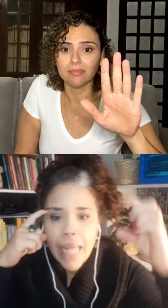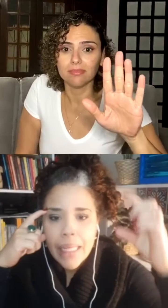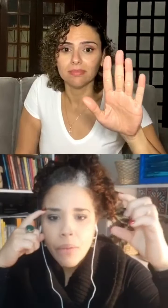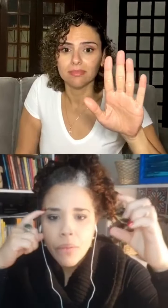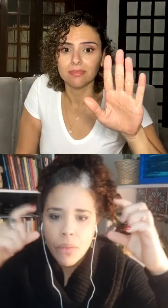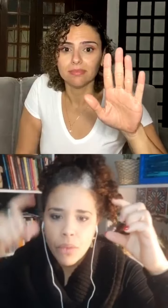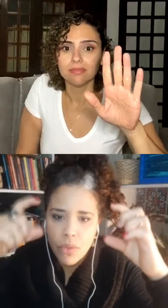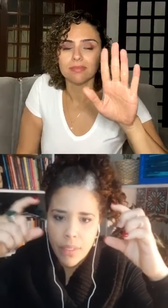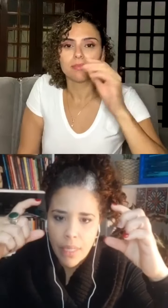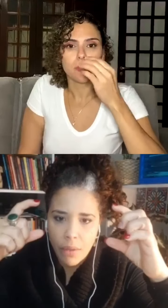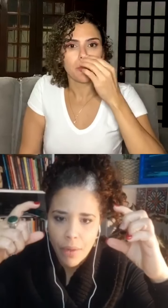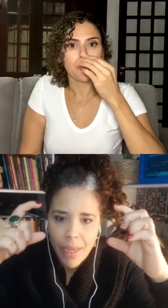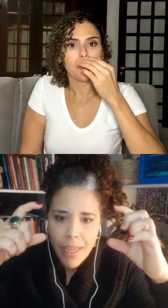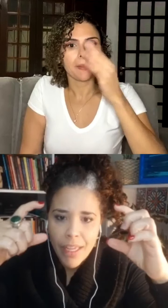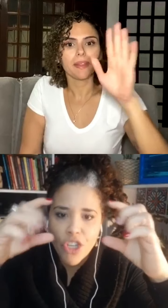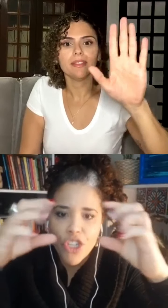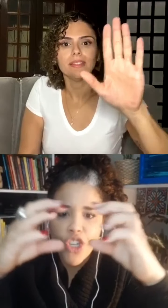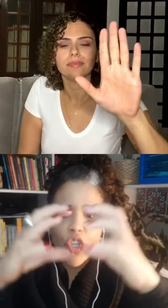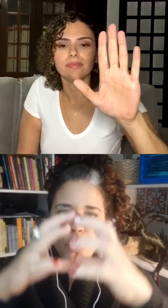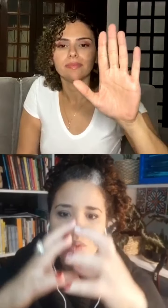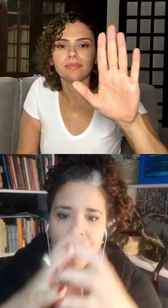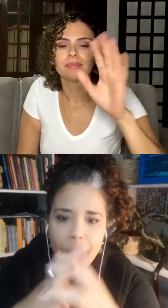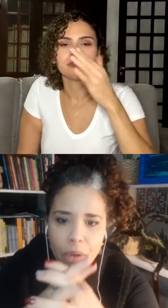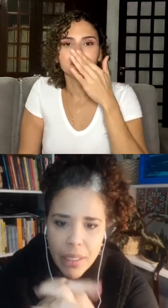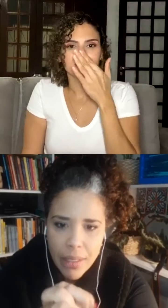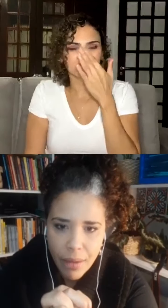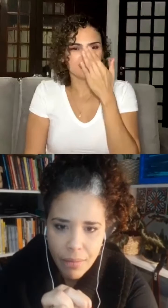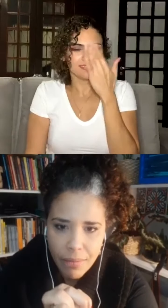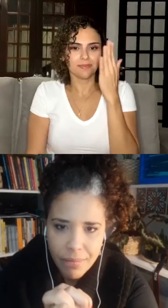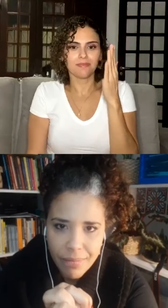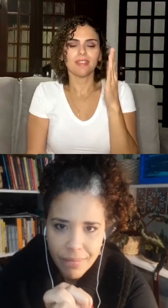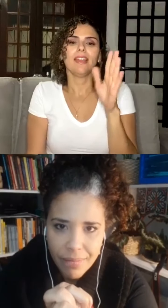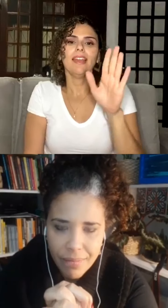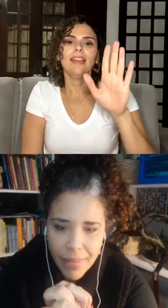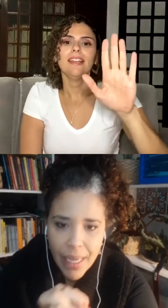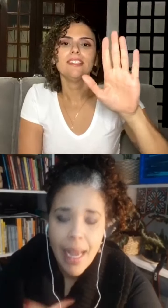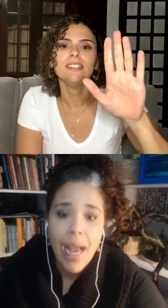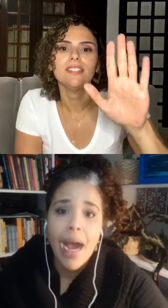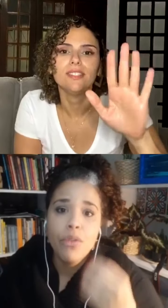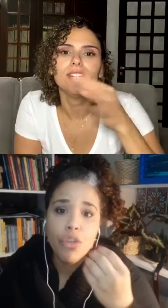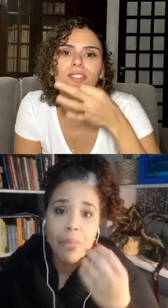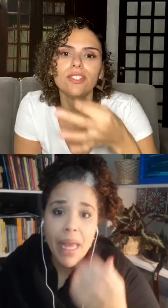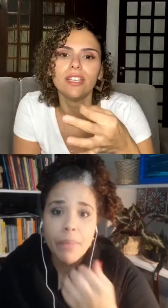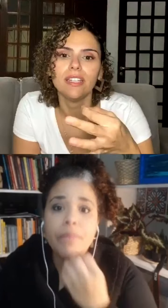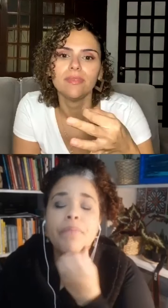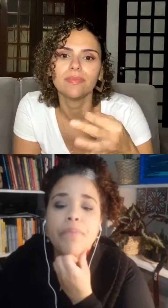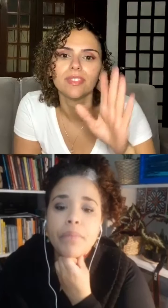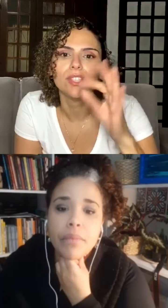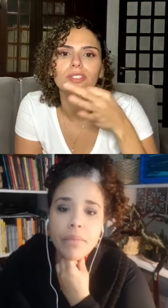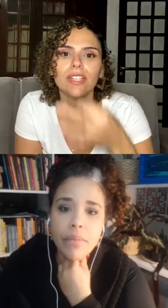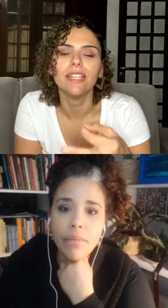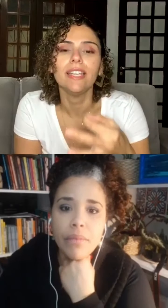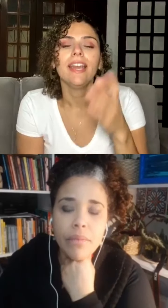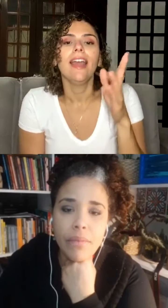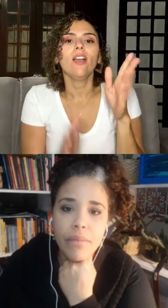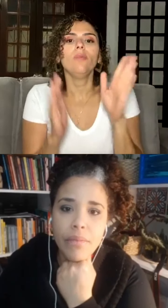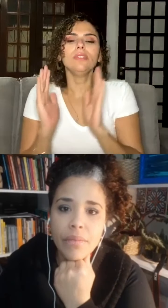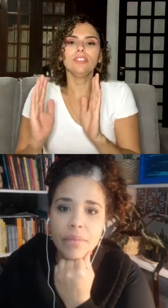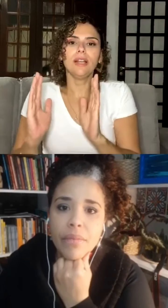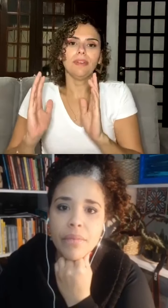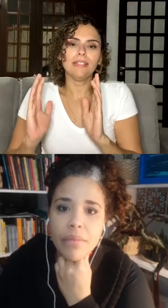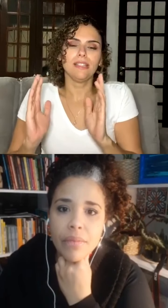cada um usa o seu. E a gente junta a proteção. Deixa eu só sugerir. Como